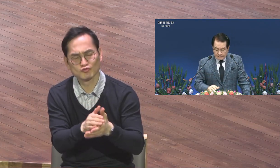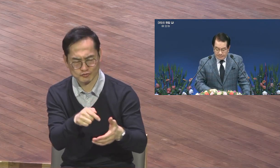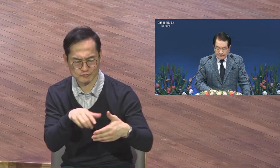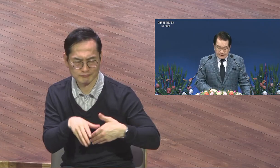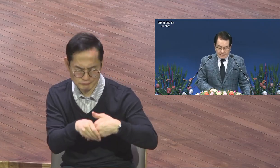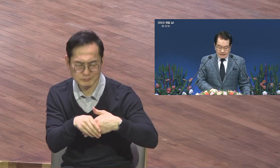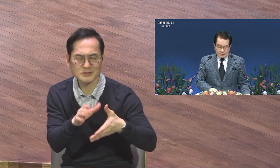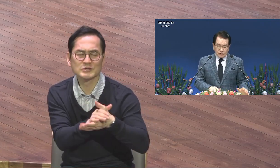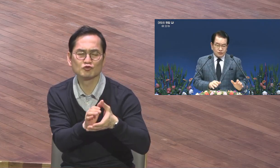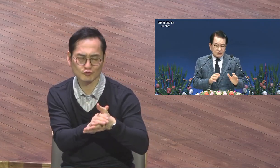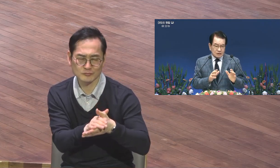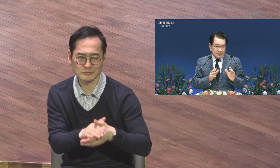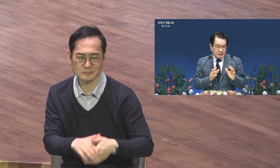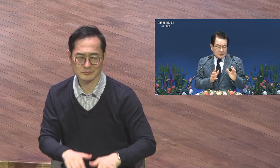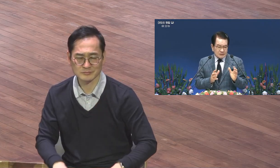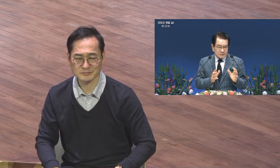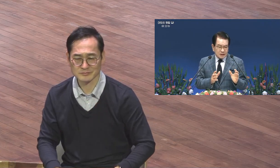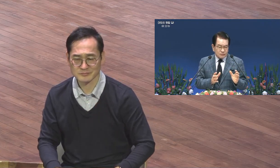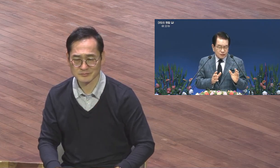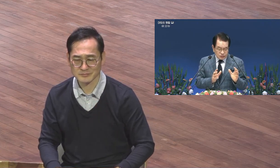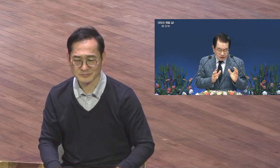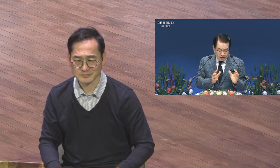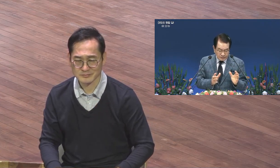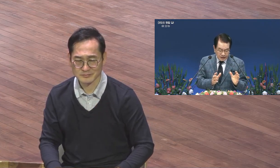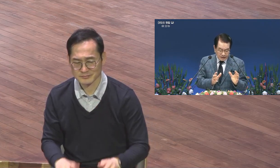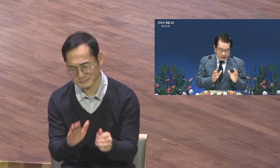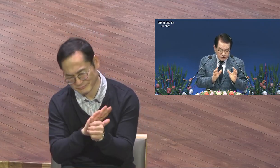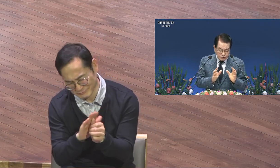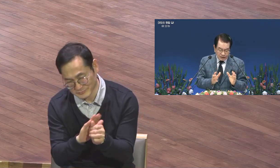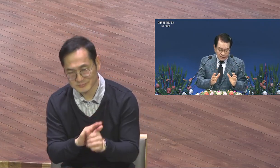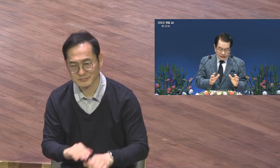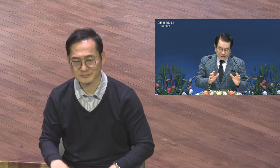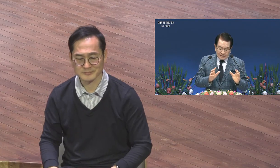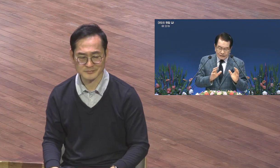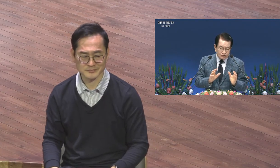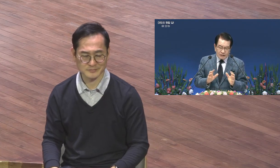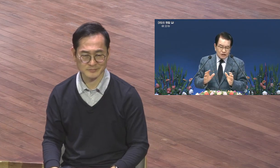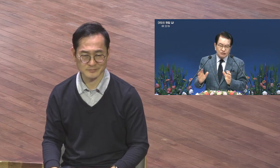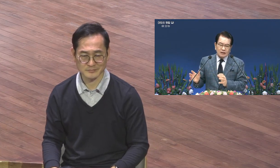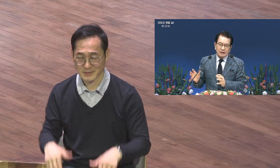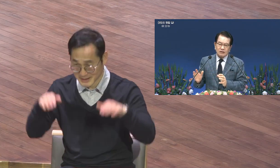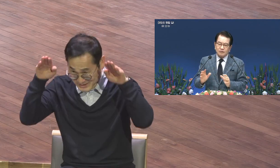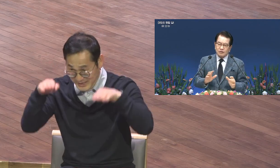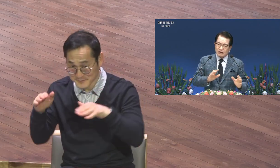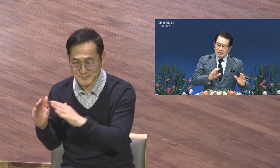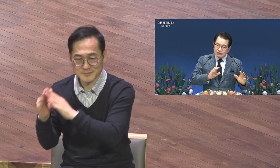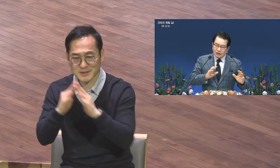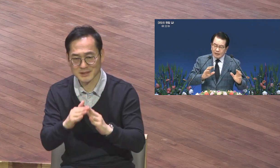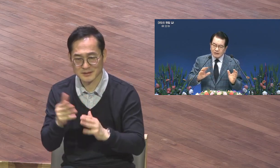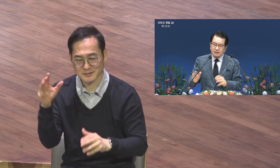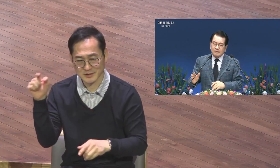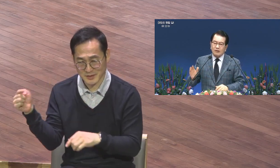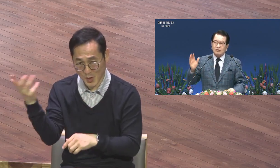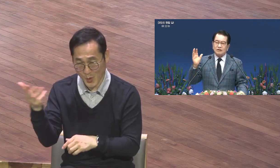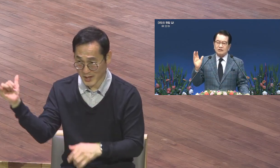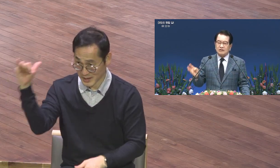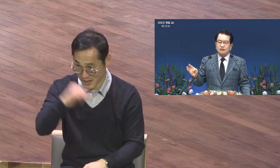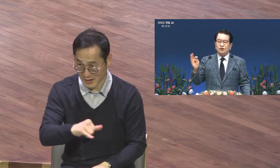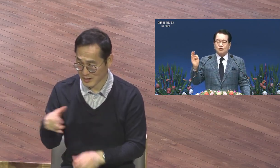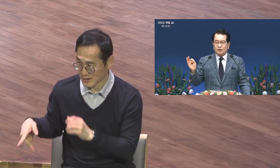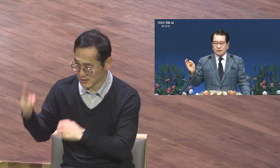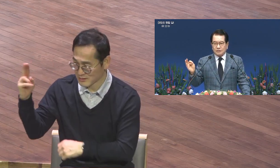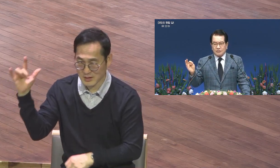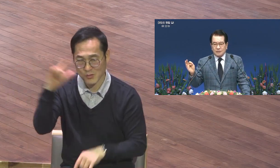그런데 놓치지 말아야 할 것이 뭐냐? 무슬림의 이주가 단순한 이주가 아니에요. 이분들은 이주하면서 바로